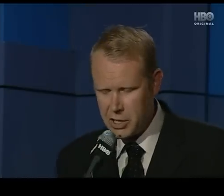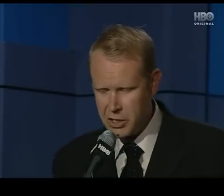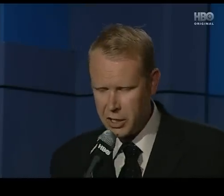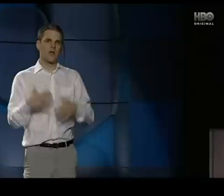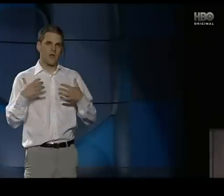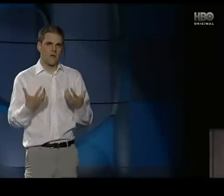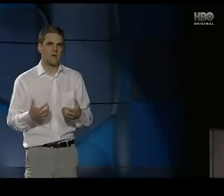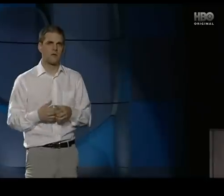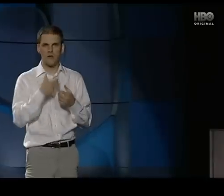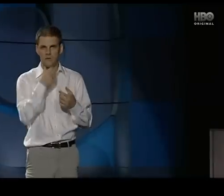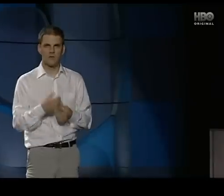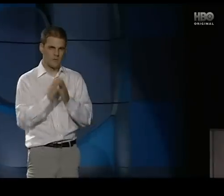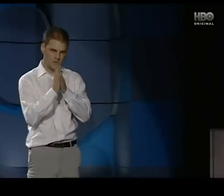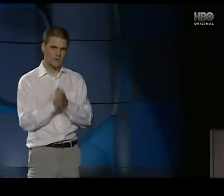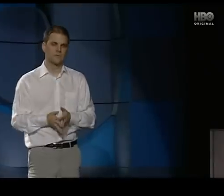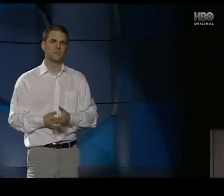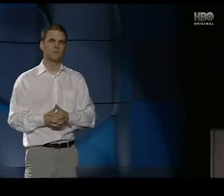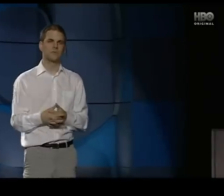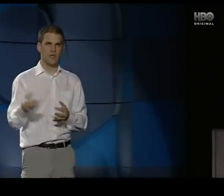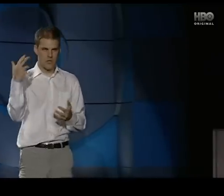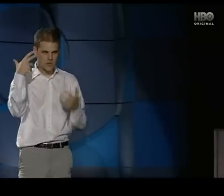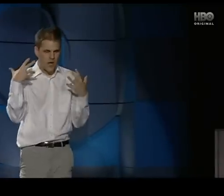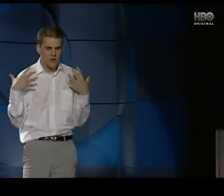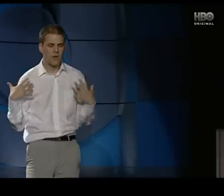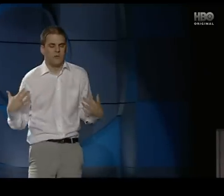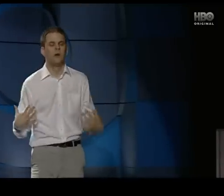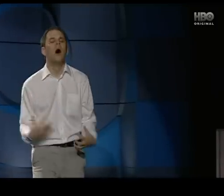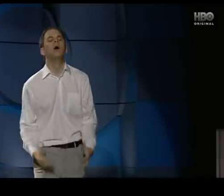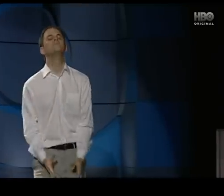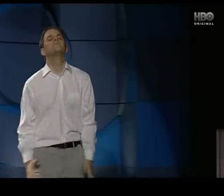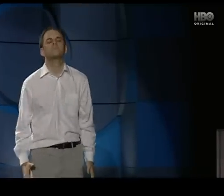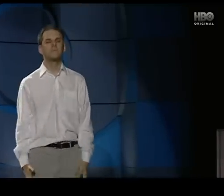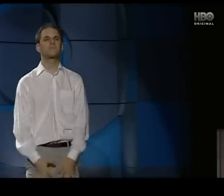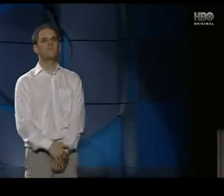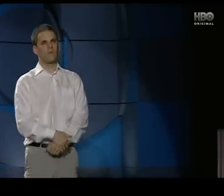Bratři a sestry, teď do nás vstoupilo slovo Boží.